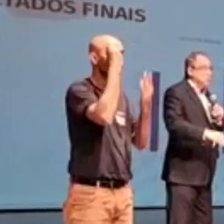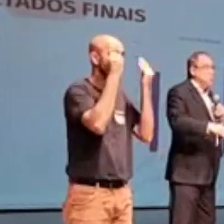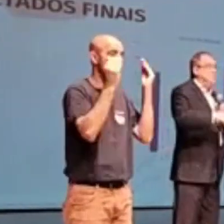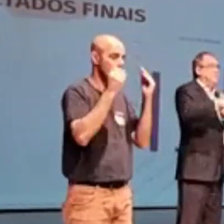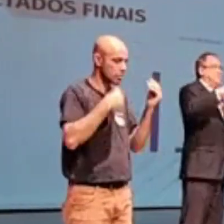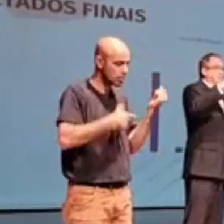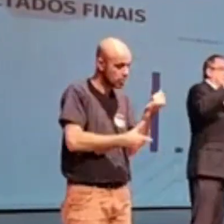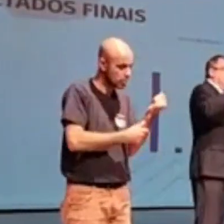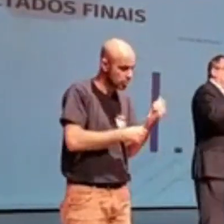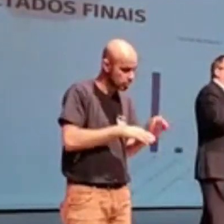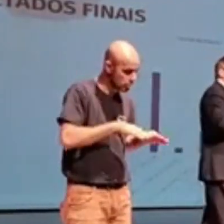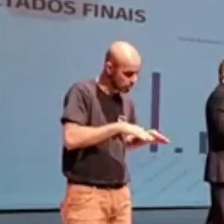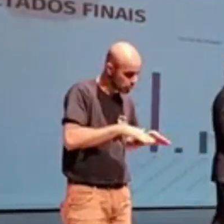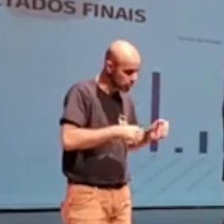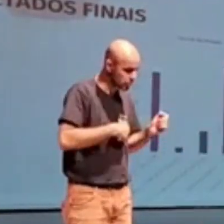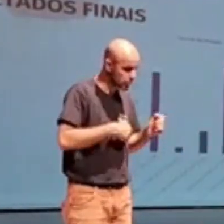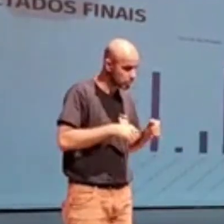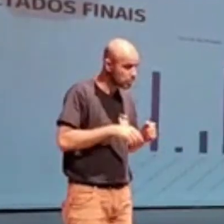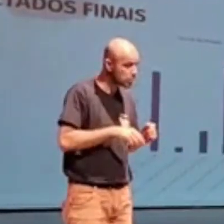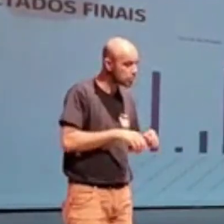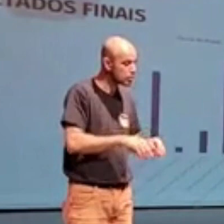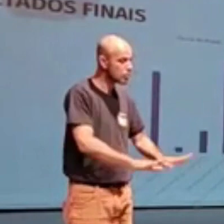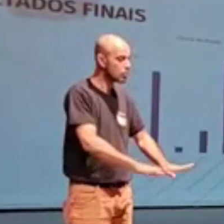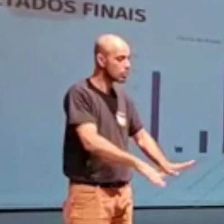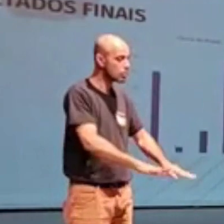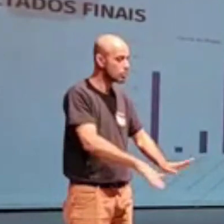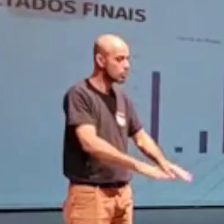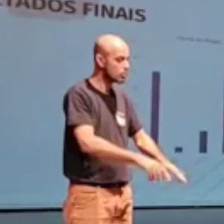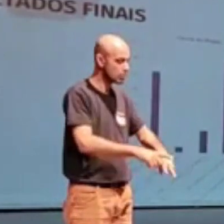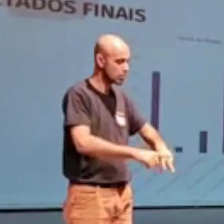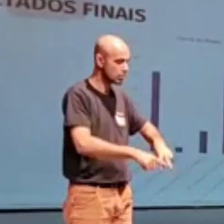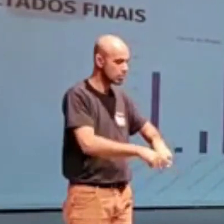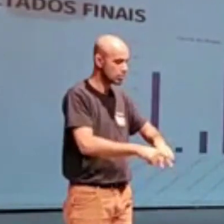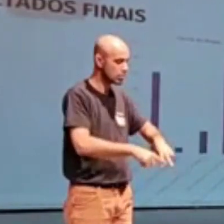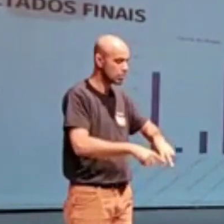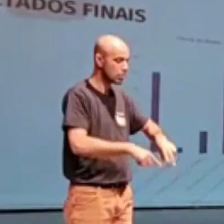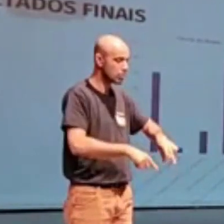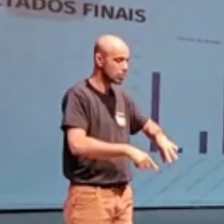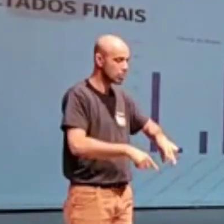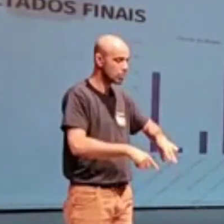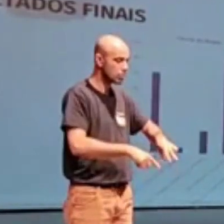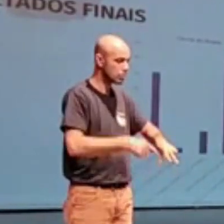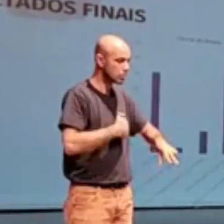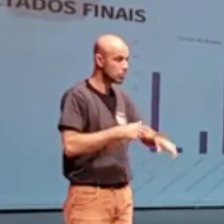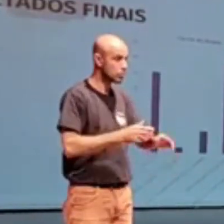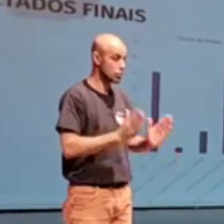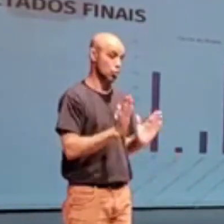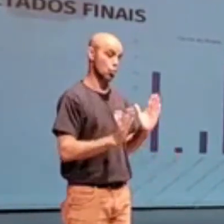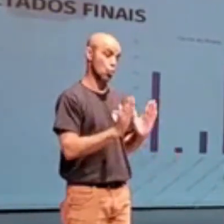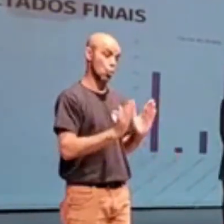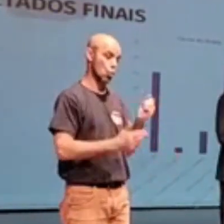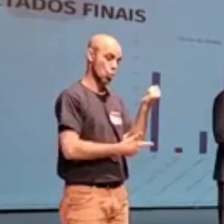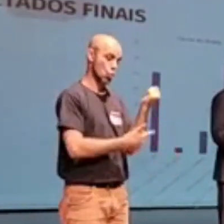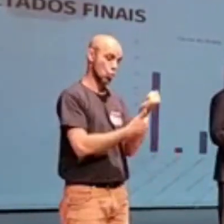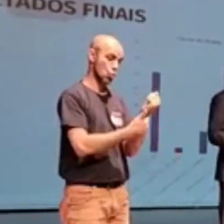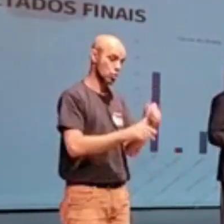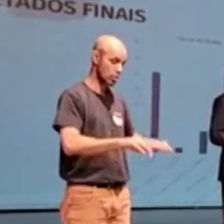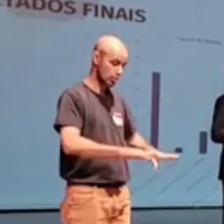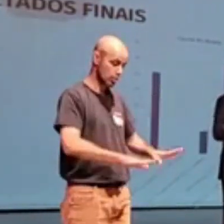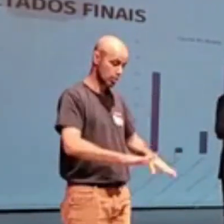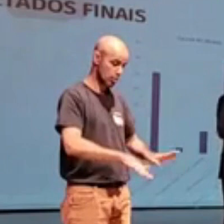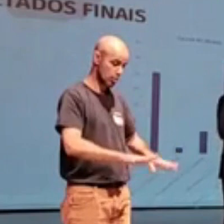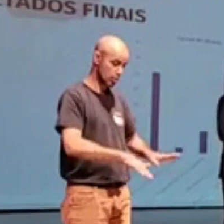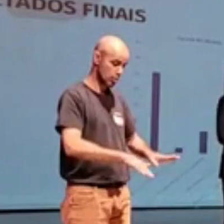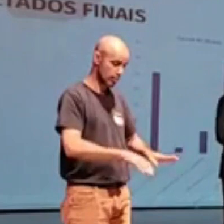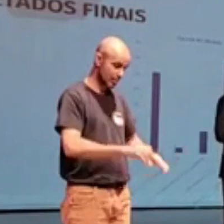dá uma superficializada anestesia e pede para mexer as pernas. Mexe sempre no momento de tensão à cirurgia, você fica todo mundo esperando ali, mexe o pé, né?